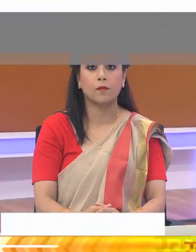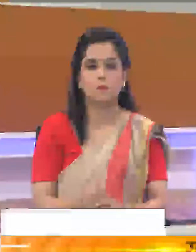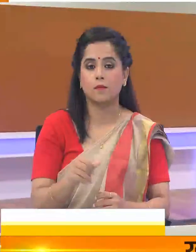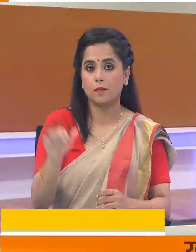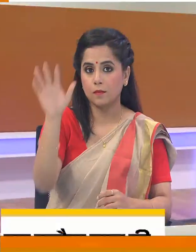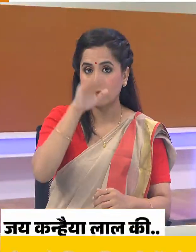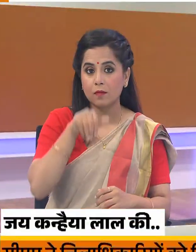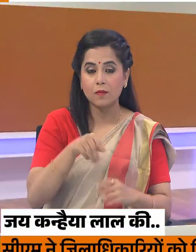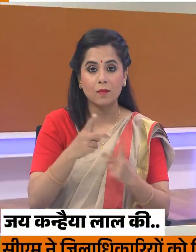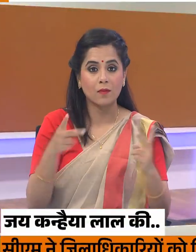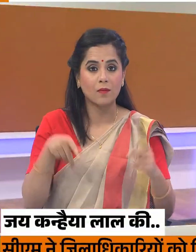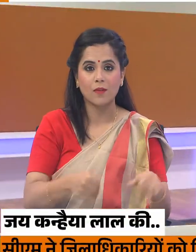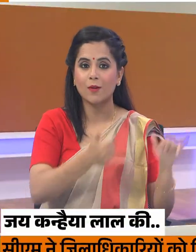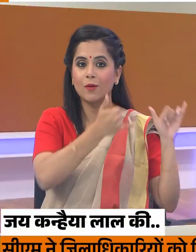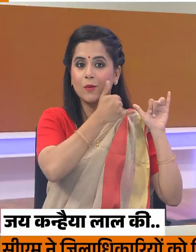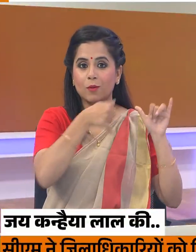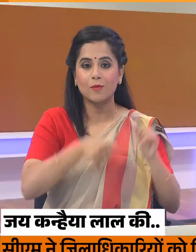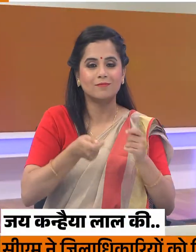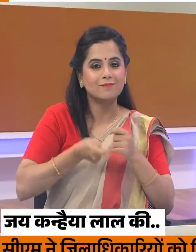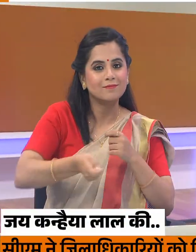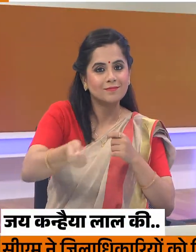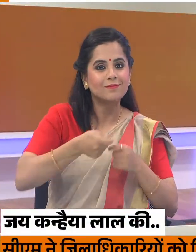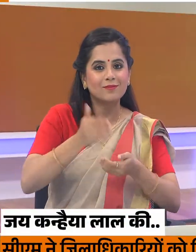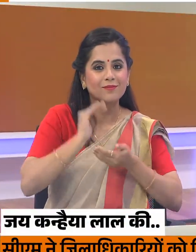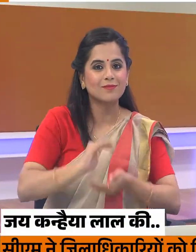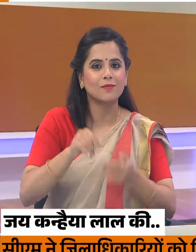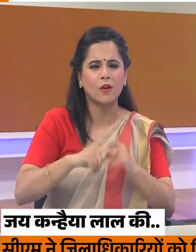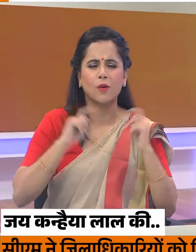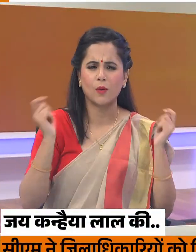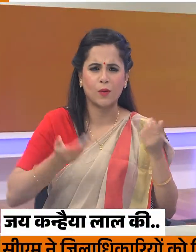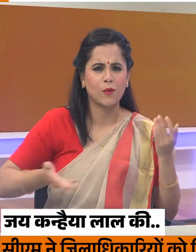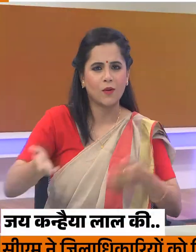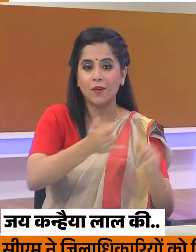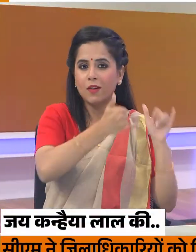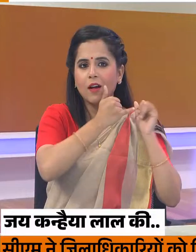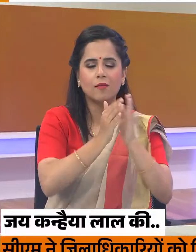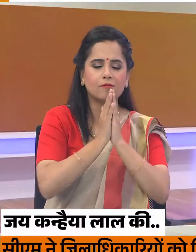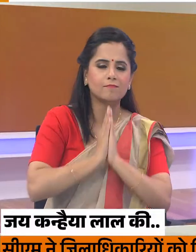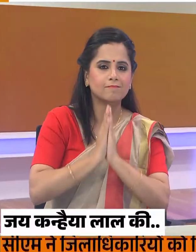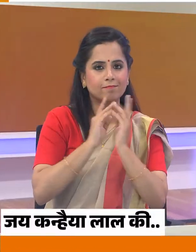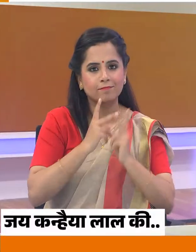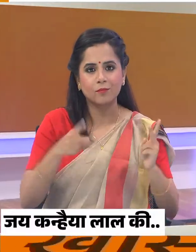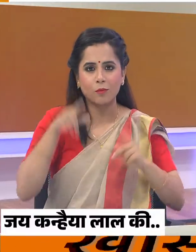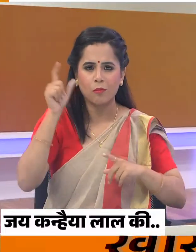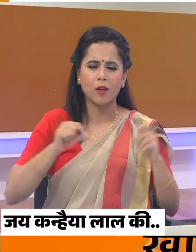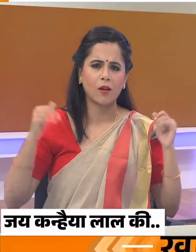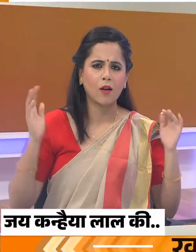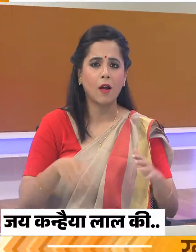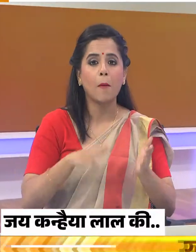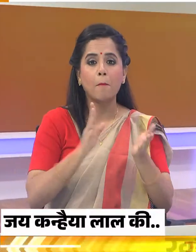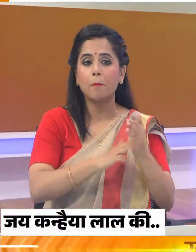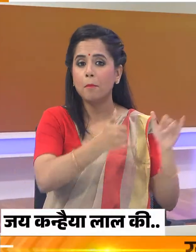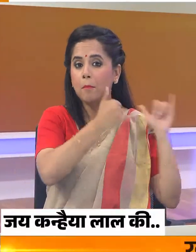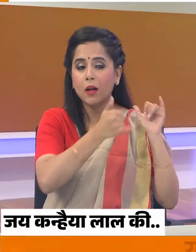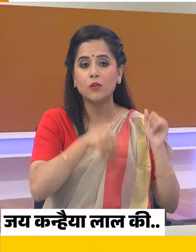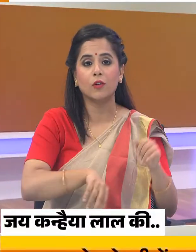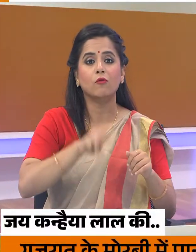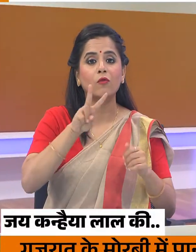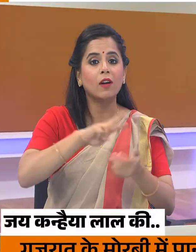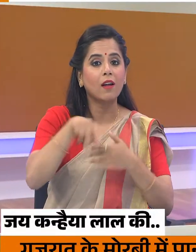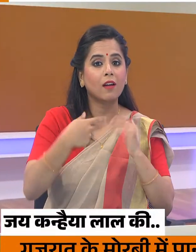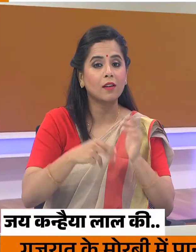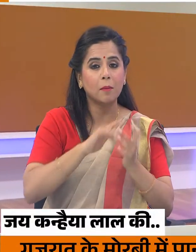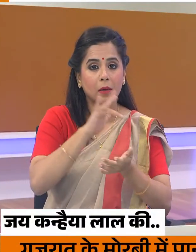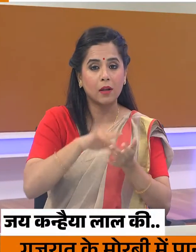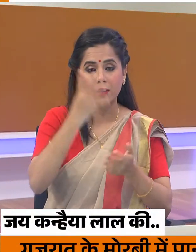देश भर में श्री कृष्ण जन्माष्टमी की धूम। कान्हा की भक्ति में सराबोर हुआ मथुरा वृंदावन।